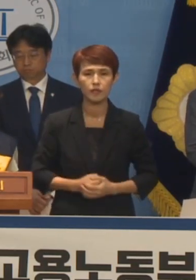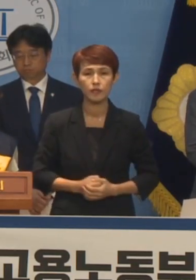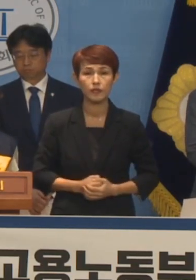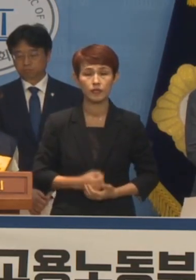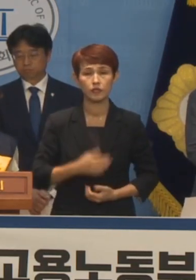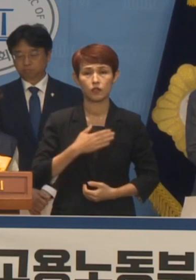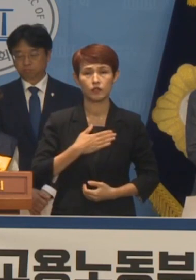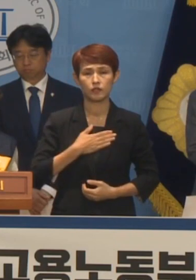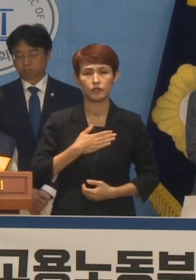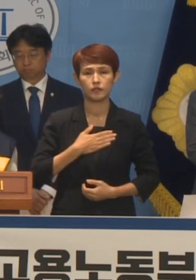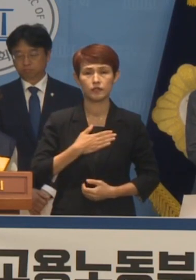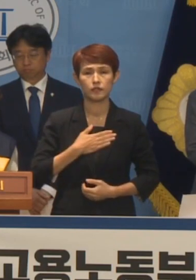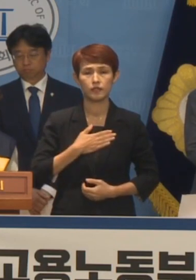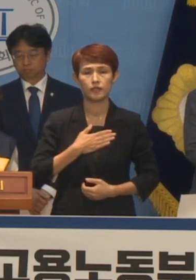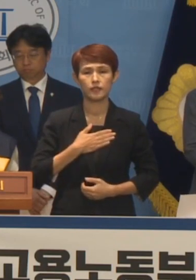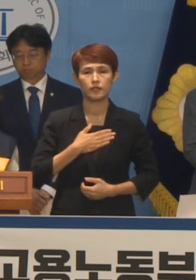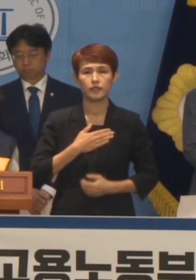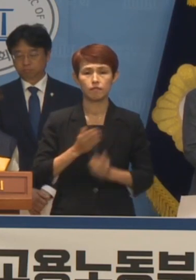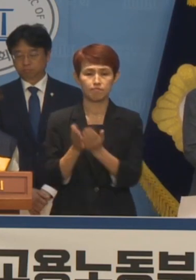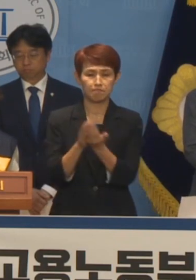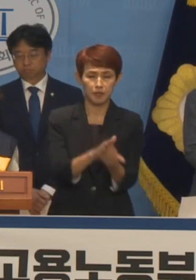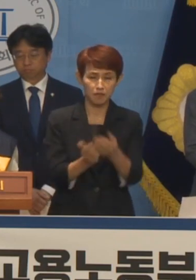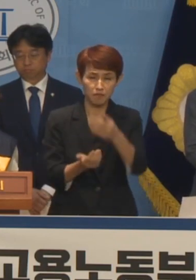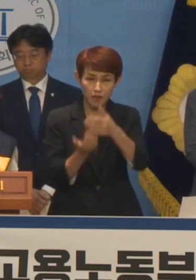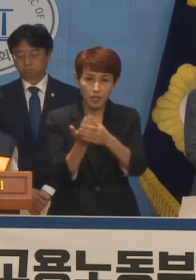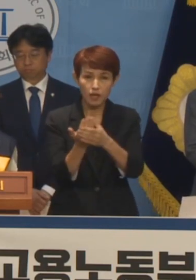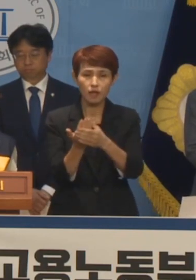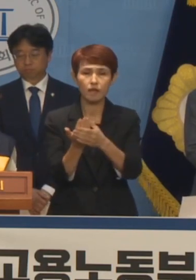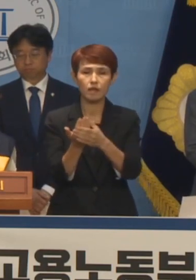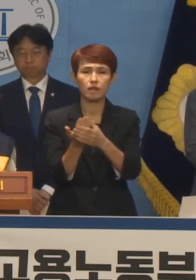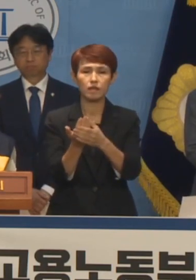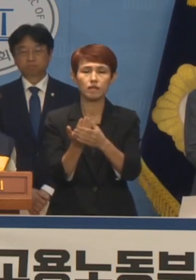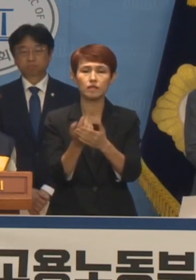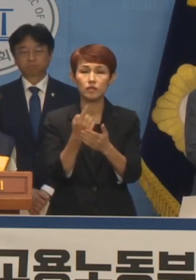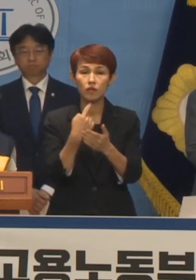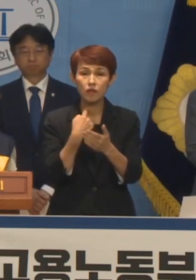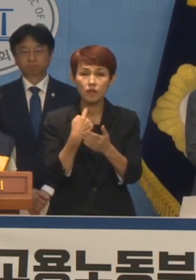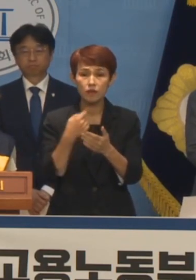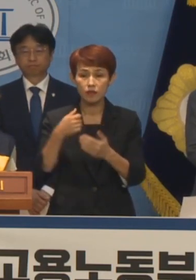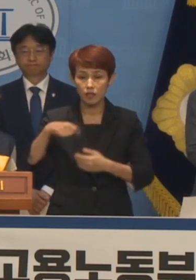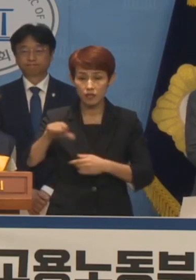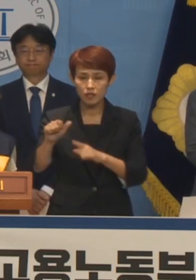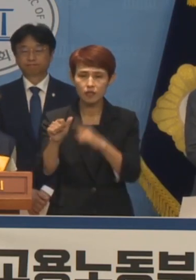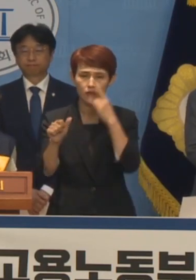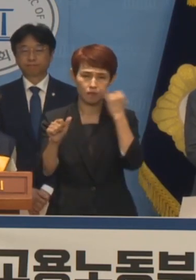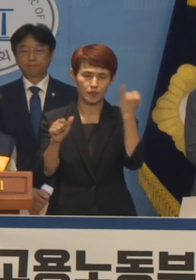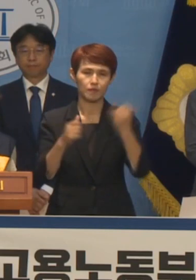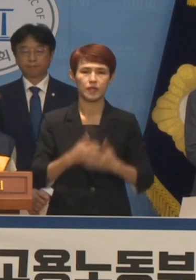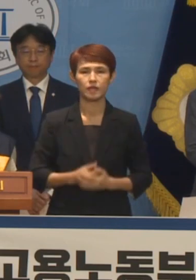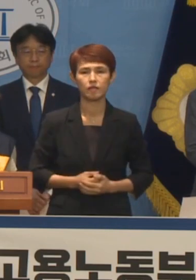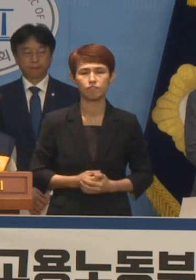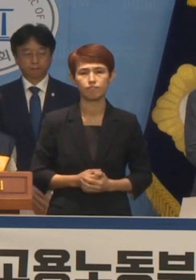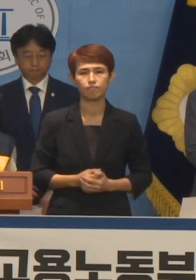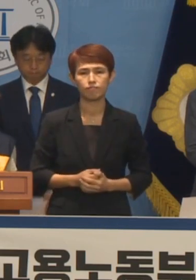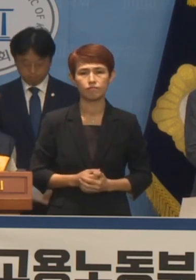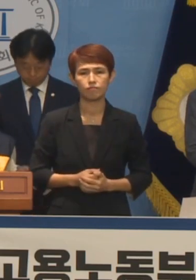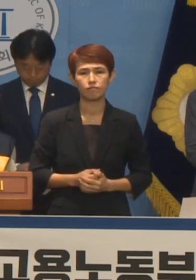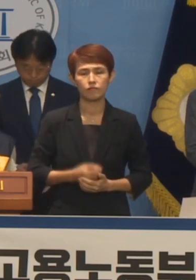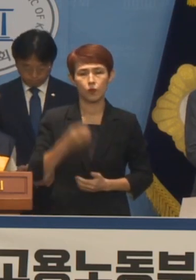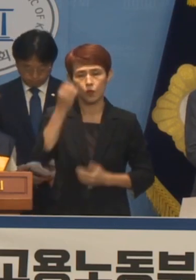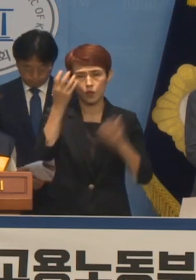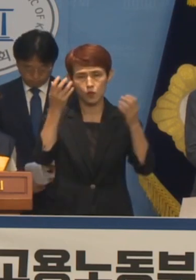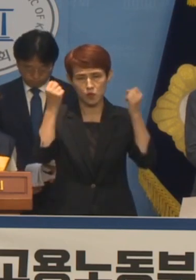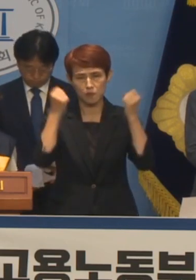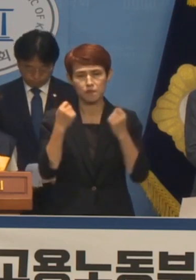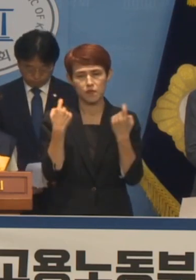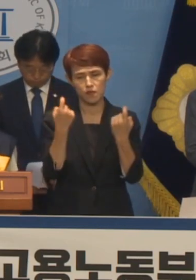저는 4.16 가족협의회 단원고 2학년 5반 이창현 엄마 최순아입니다. 수학여행 중이었던 단원고등학교